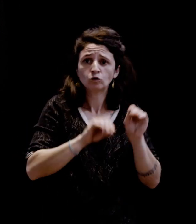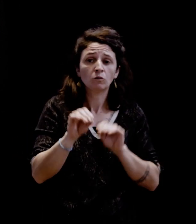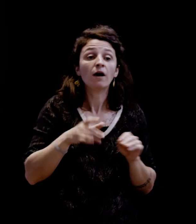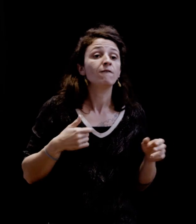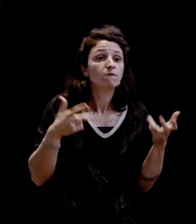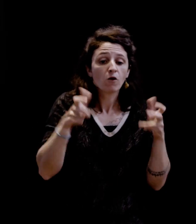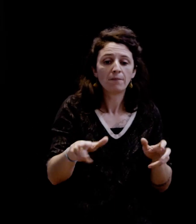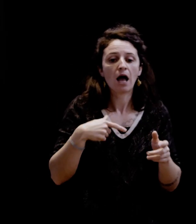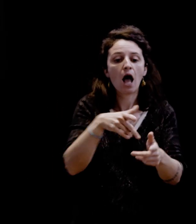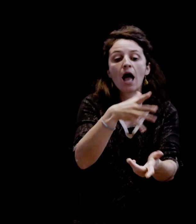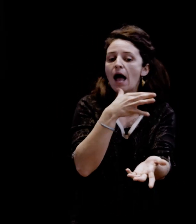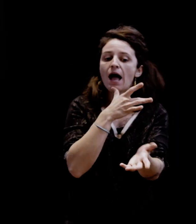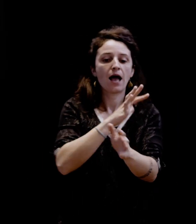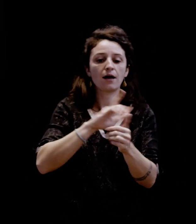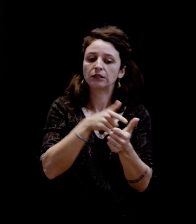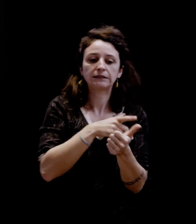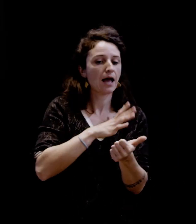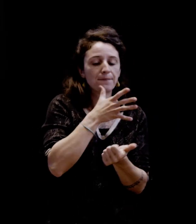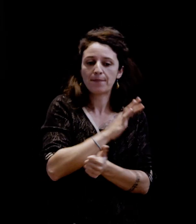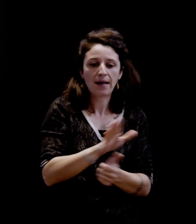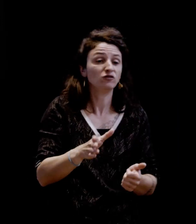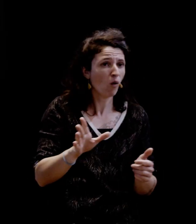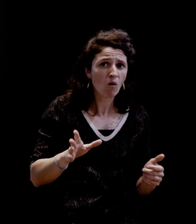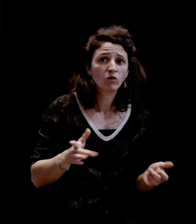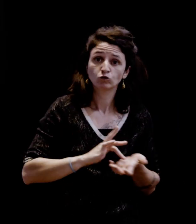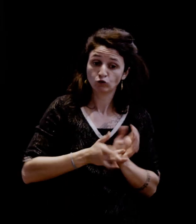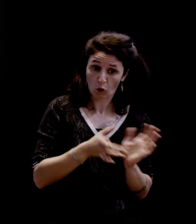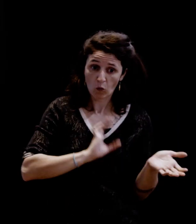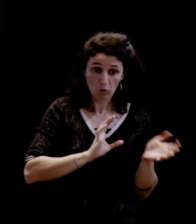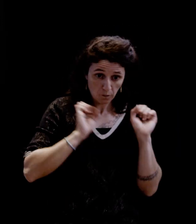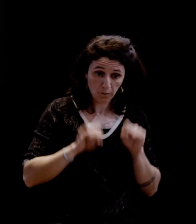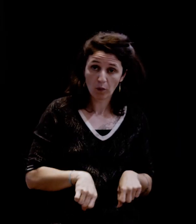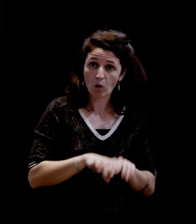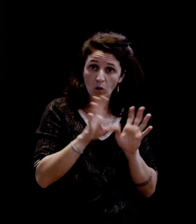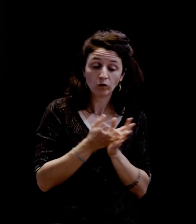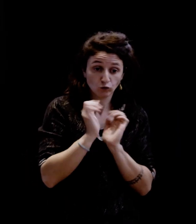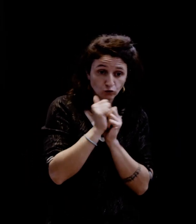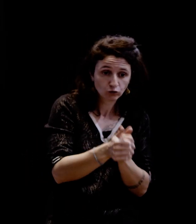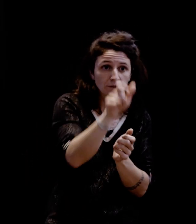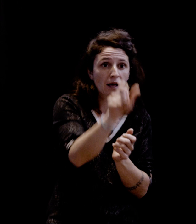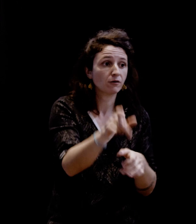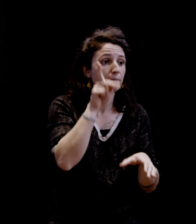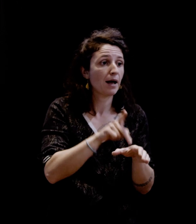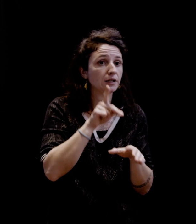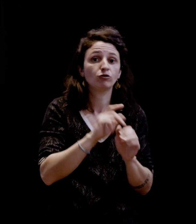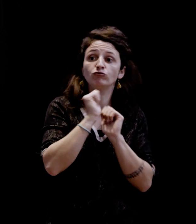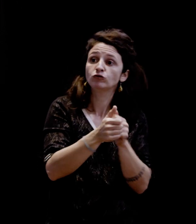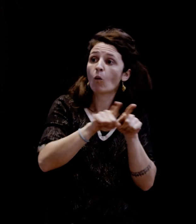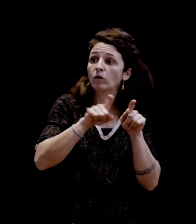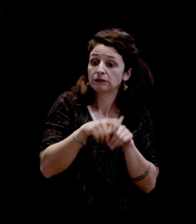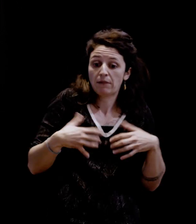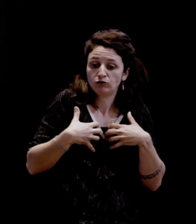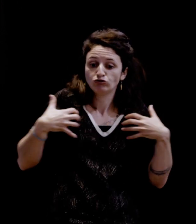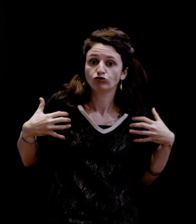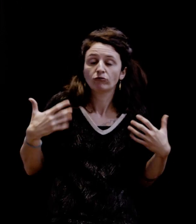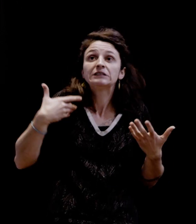de censure dans la possibilité. Il faut faire en fonction de chaque patient et en fonction de ce que la science nous apporte de